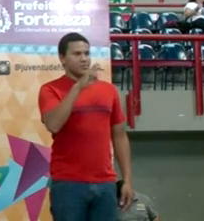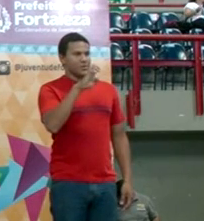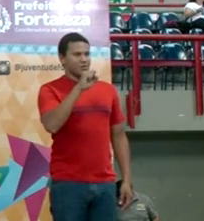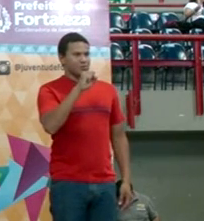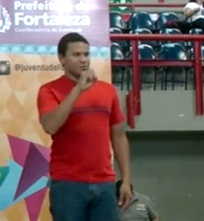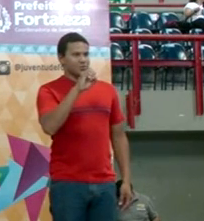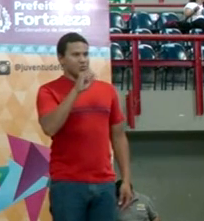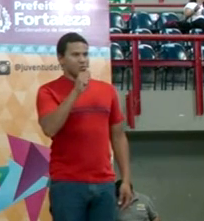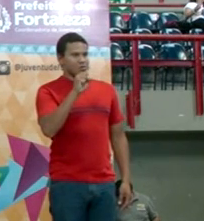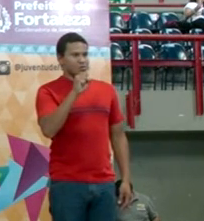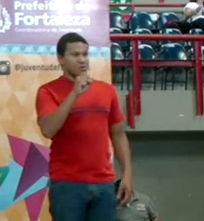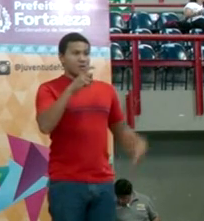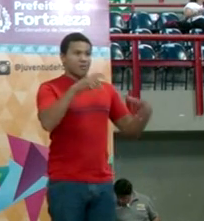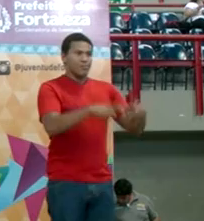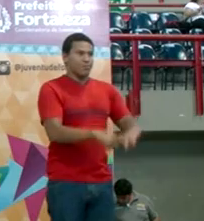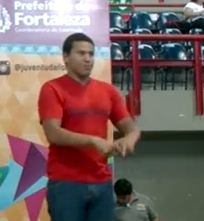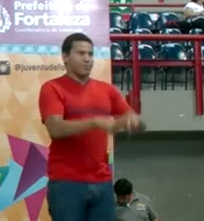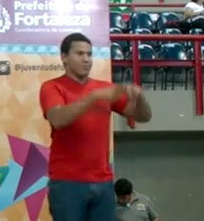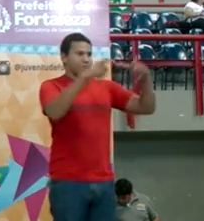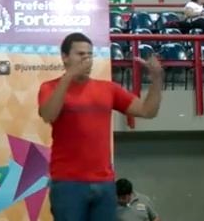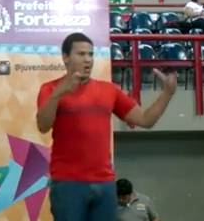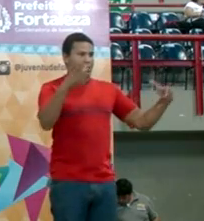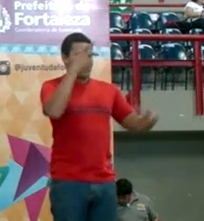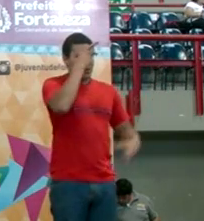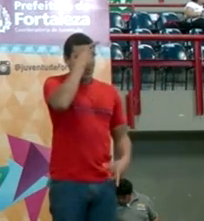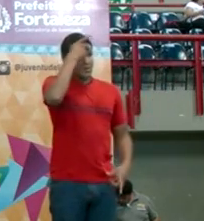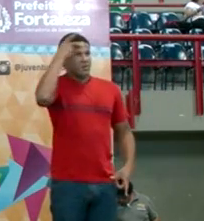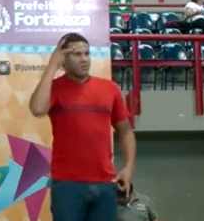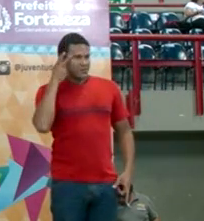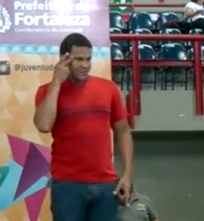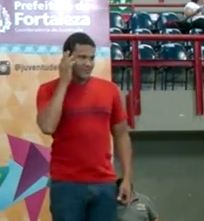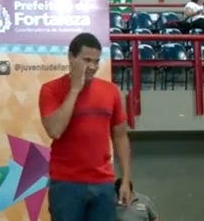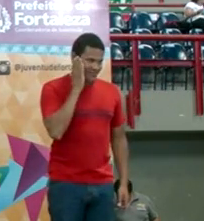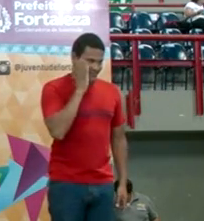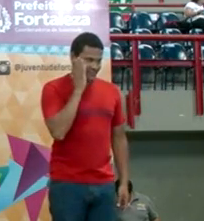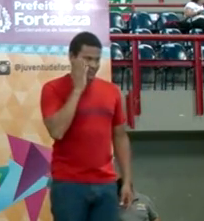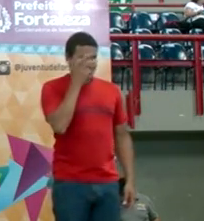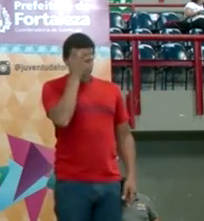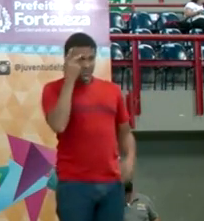evitando generalizar. Por exemplo, naquele parágrafo